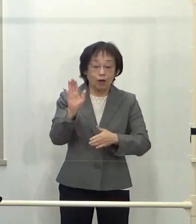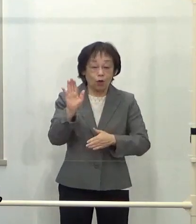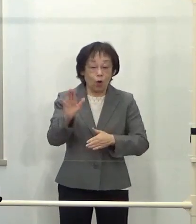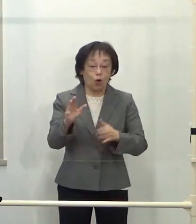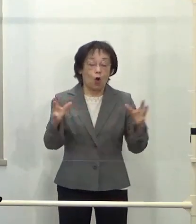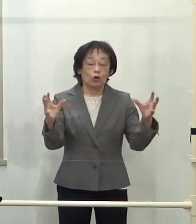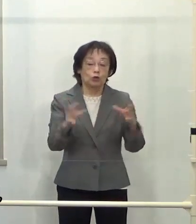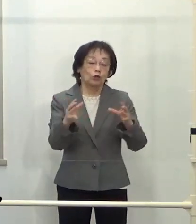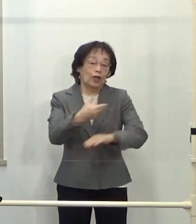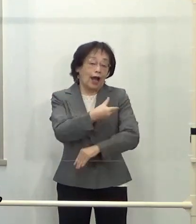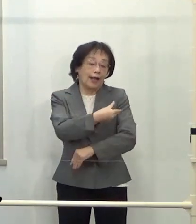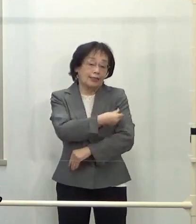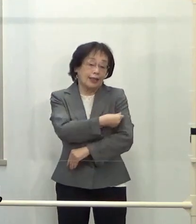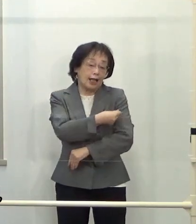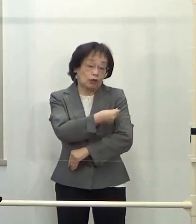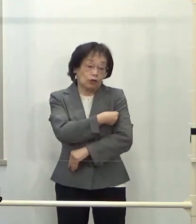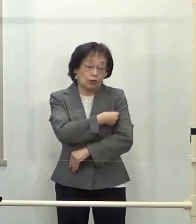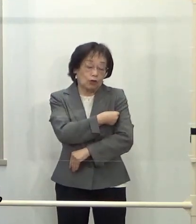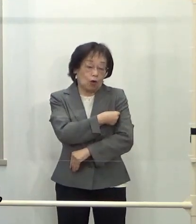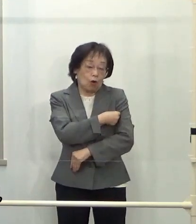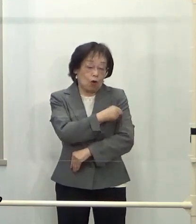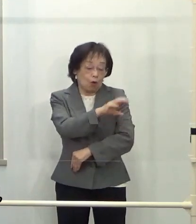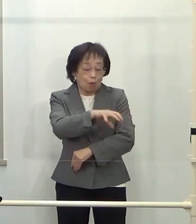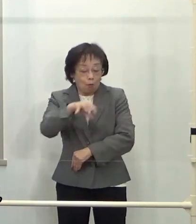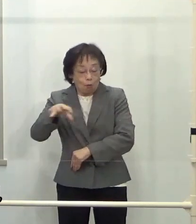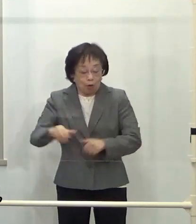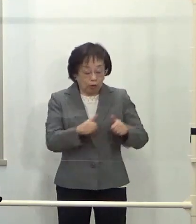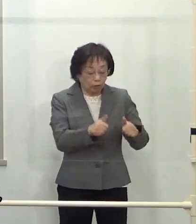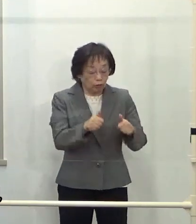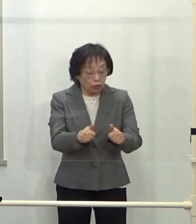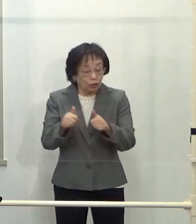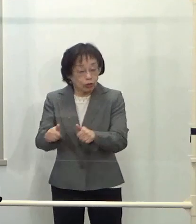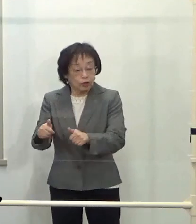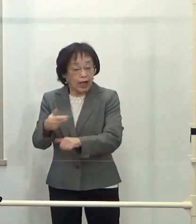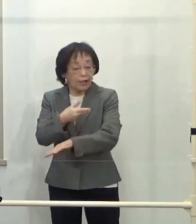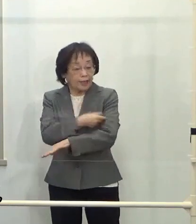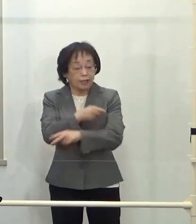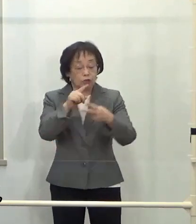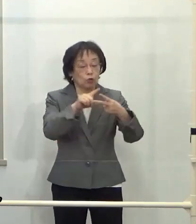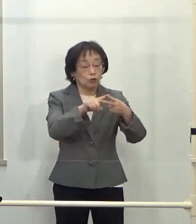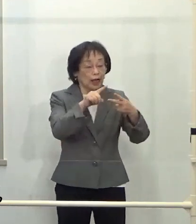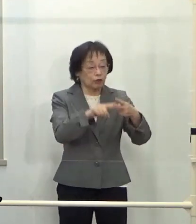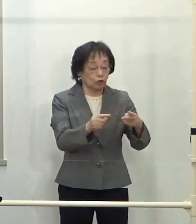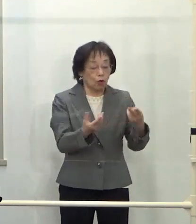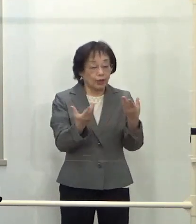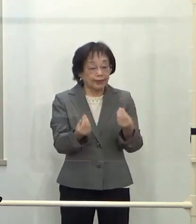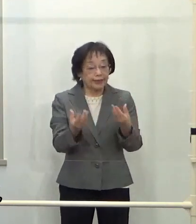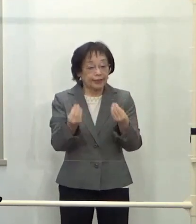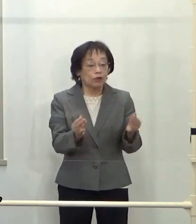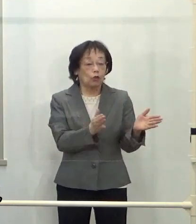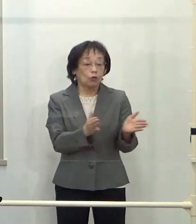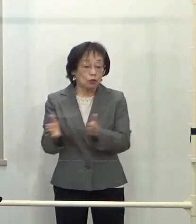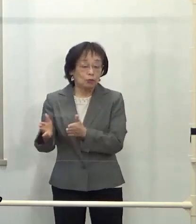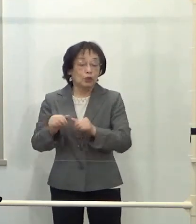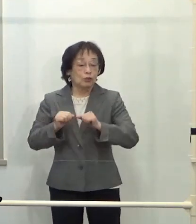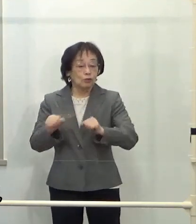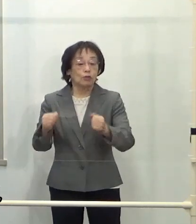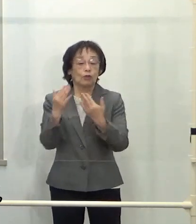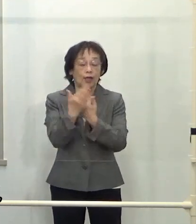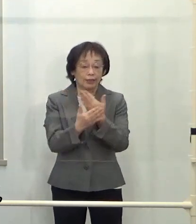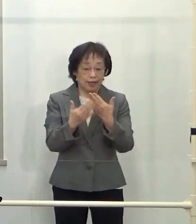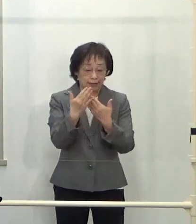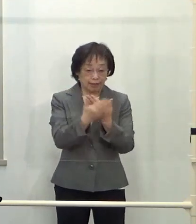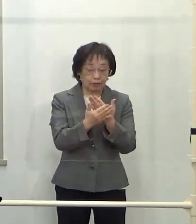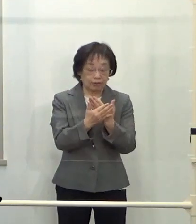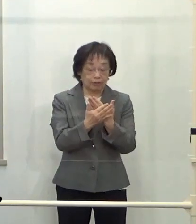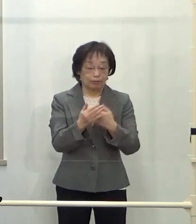集団接種と巡回接種をする体制をしっかりすることではないか、したがって、13会場を作